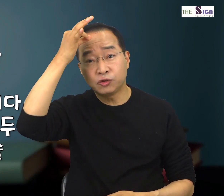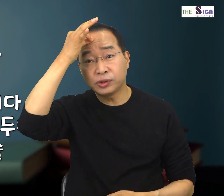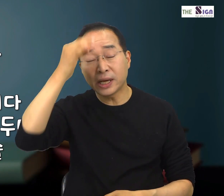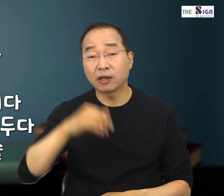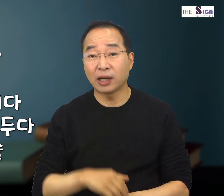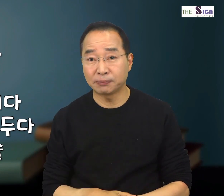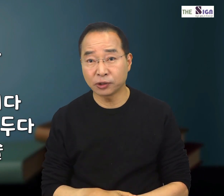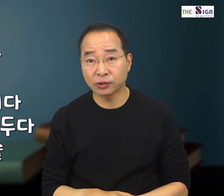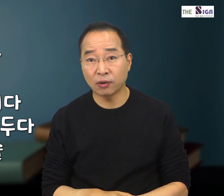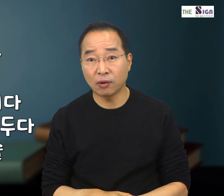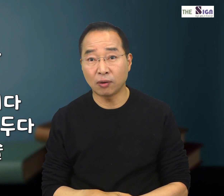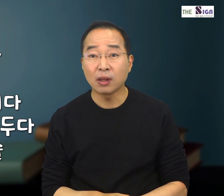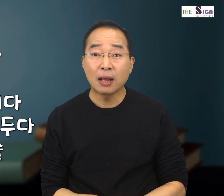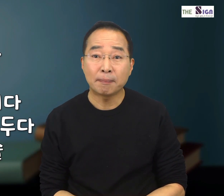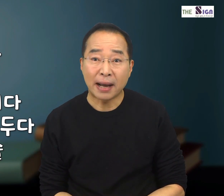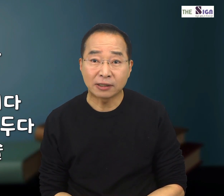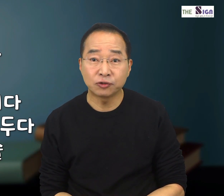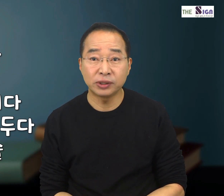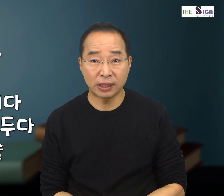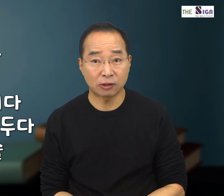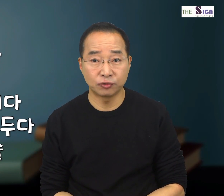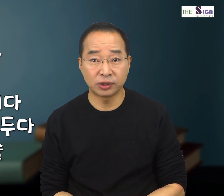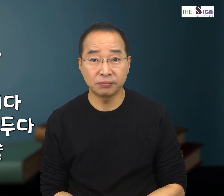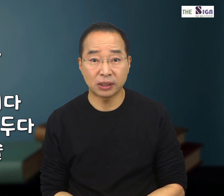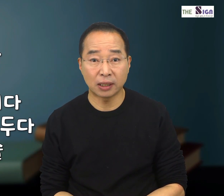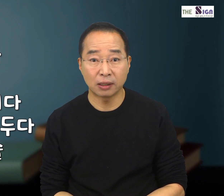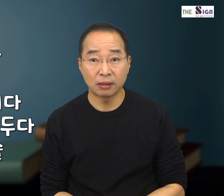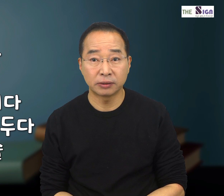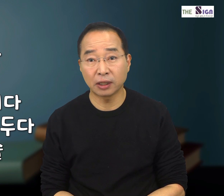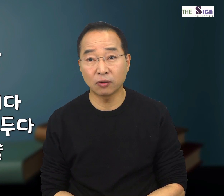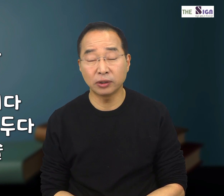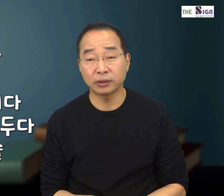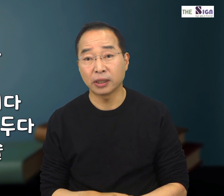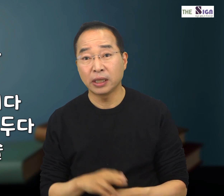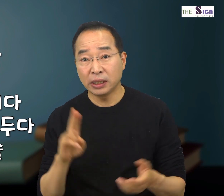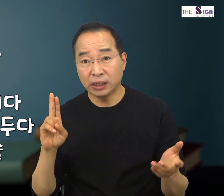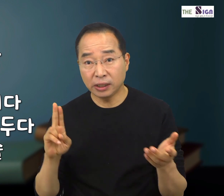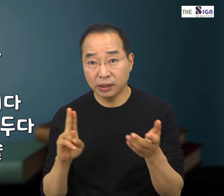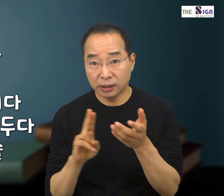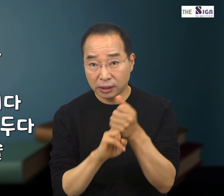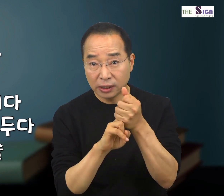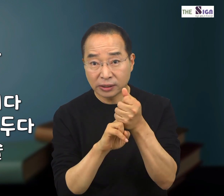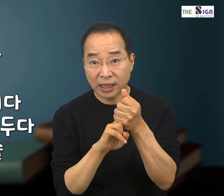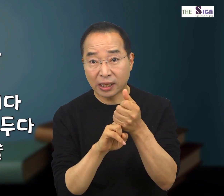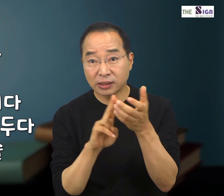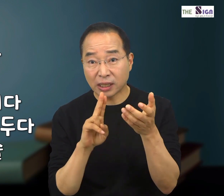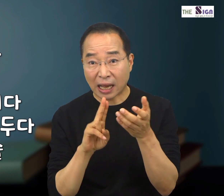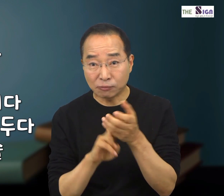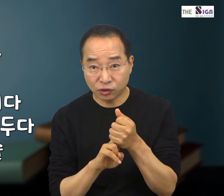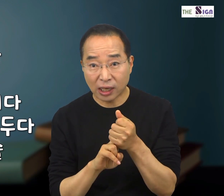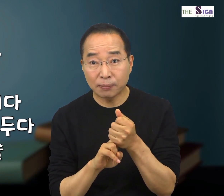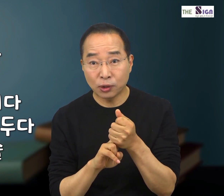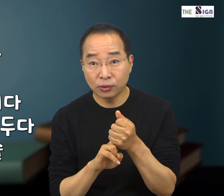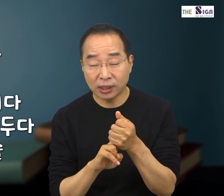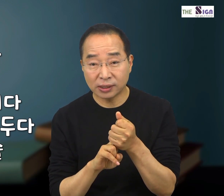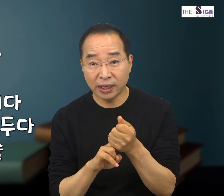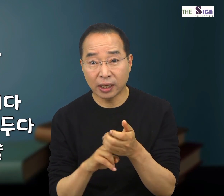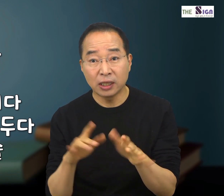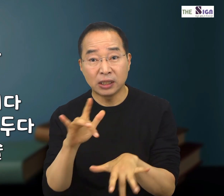기술이라는 걸 합쳐서 마술이라고도 씁니다. 때로는 이 사라지다, 감추다라는 표현 대신에 이